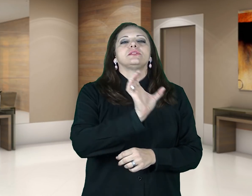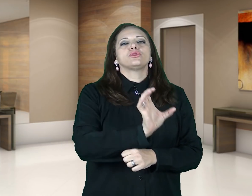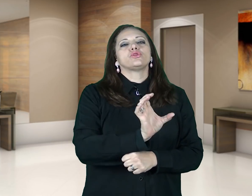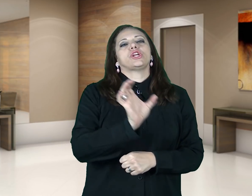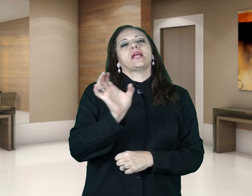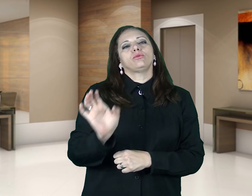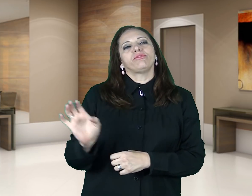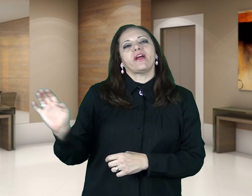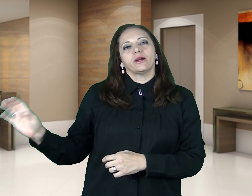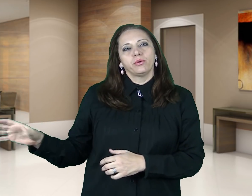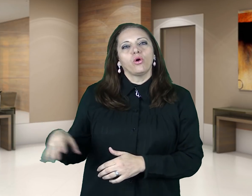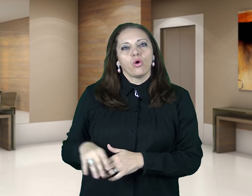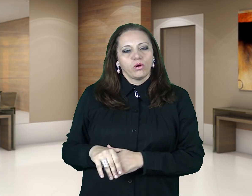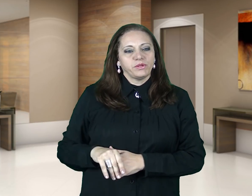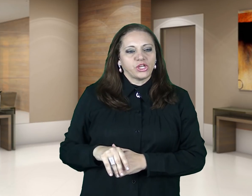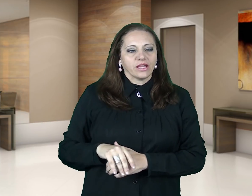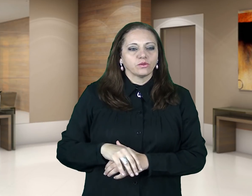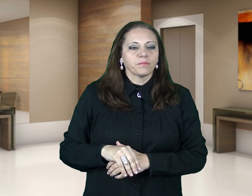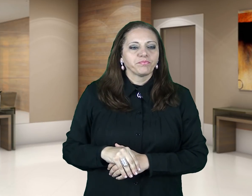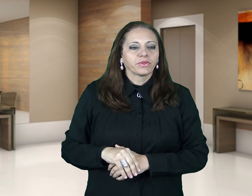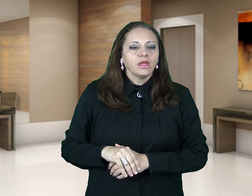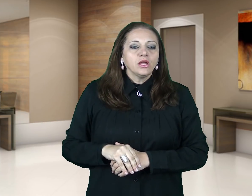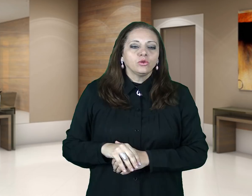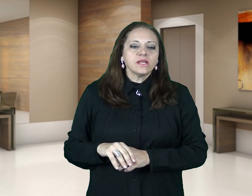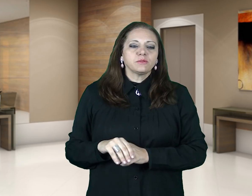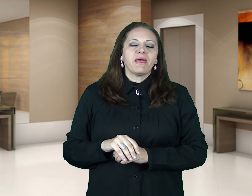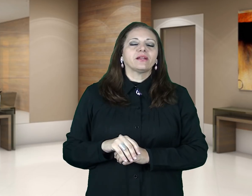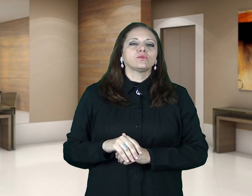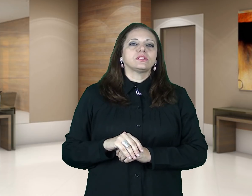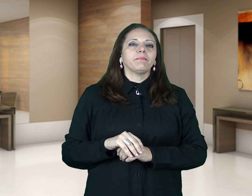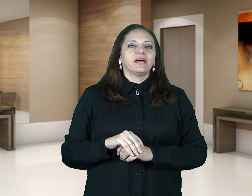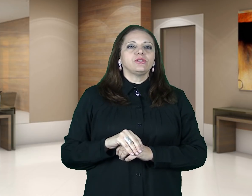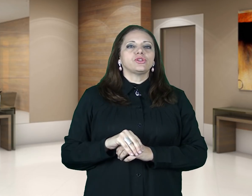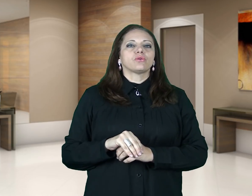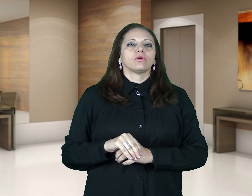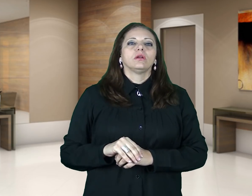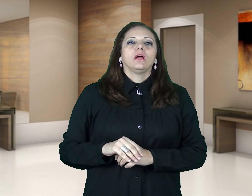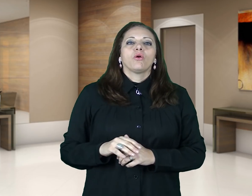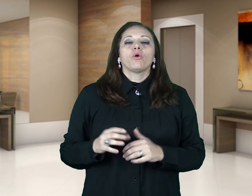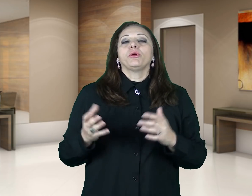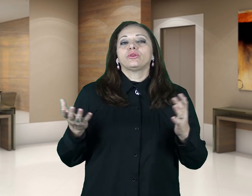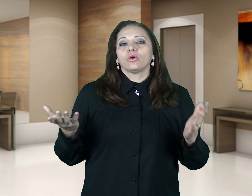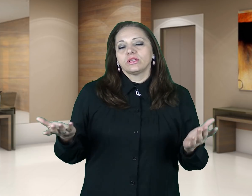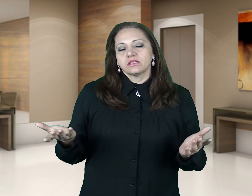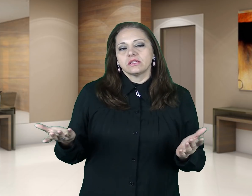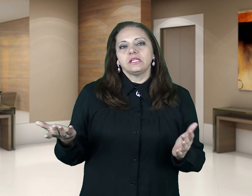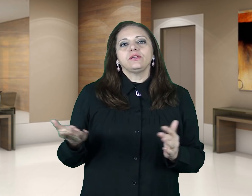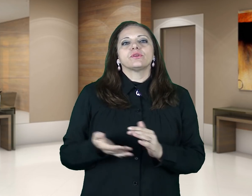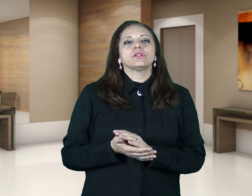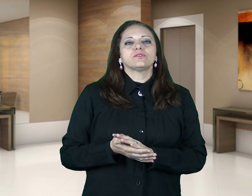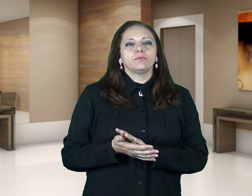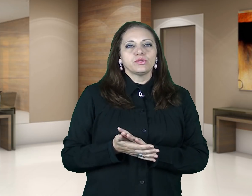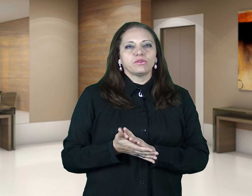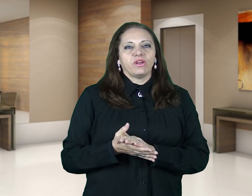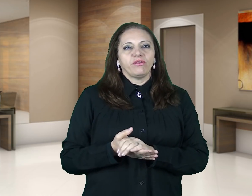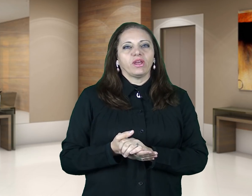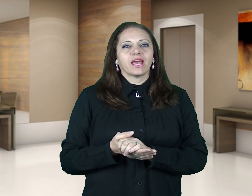se sujeito, verbo ou objeto. No aspecto semântico, como em todas as línguas, nós vamos